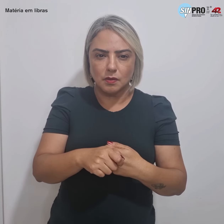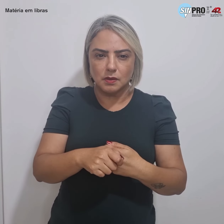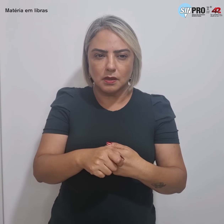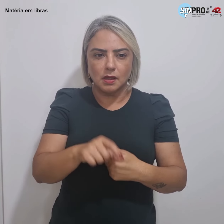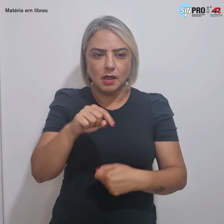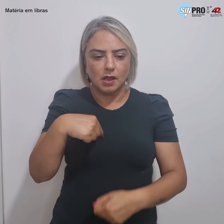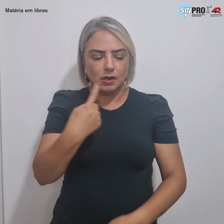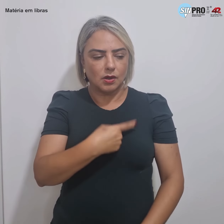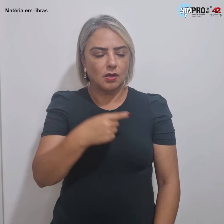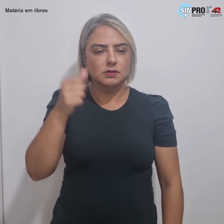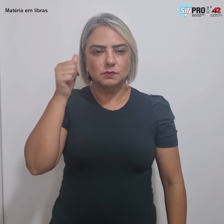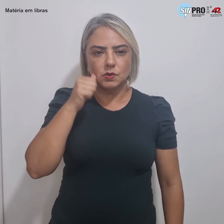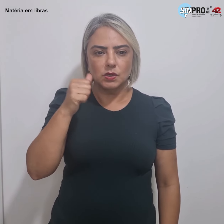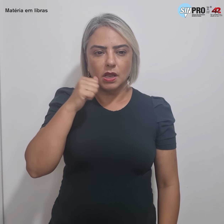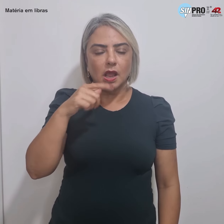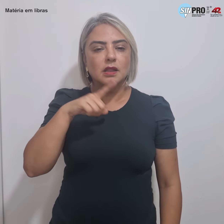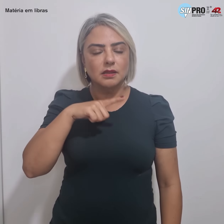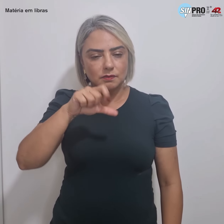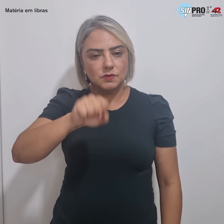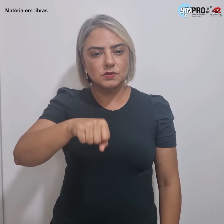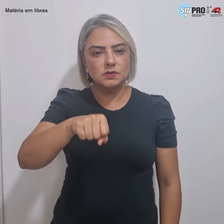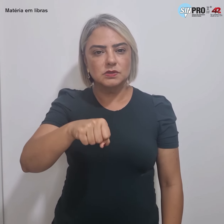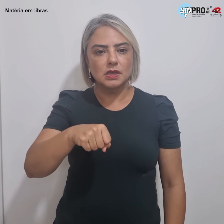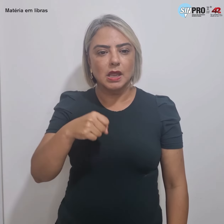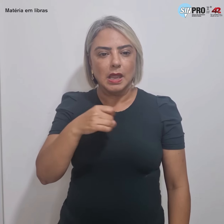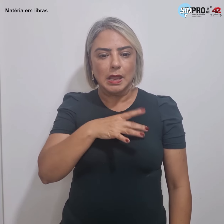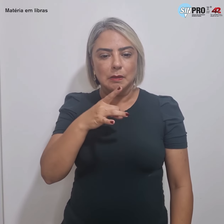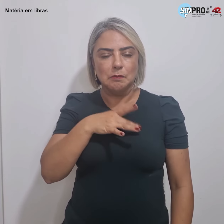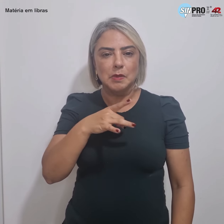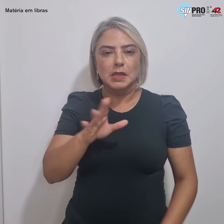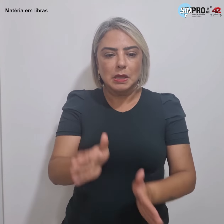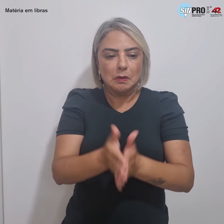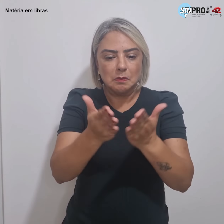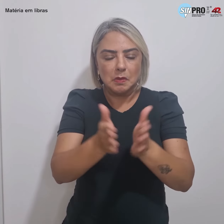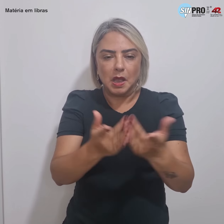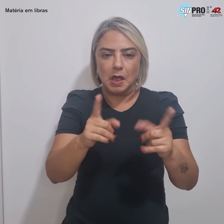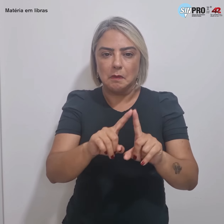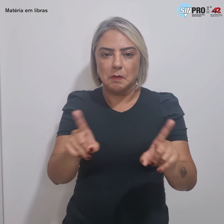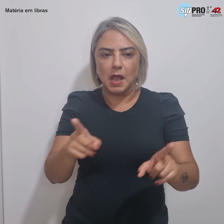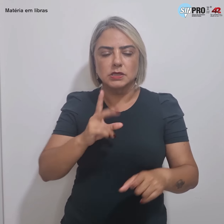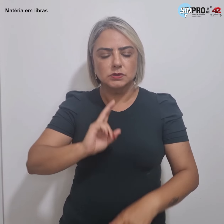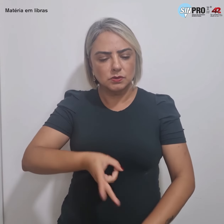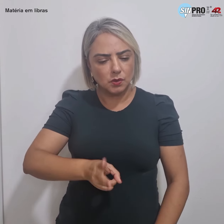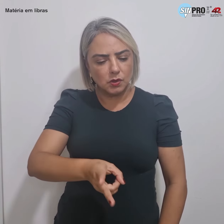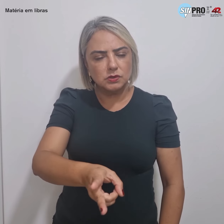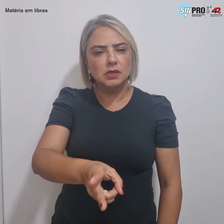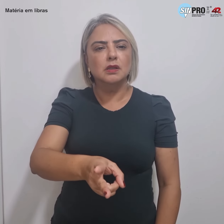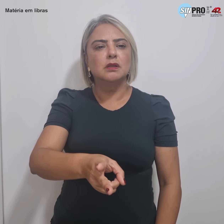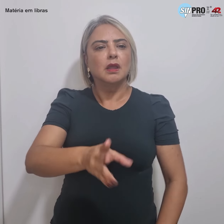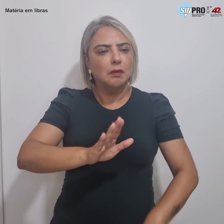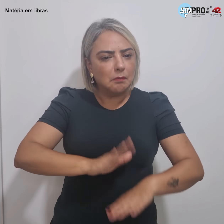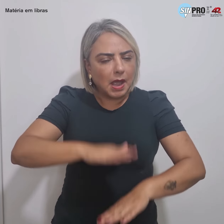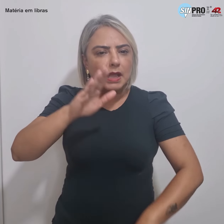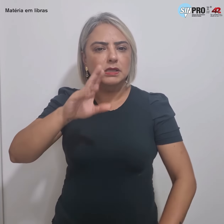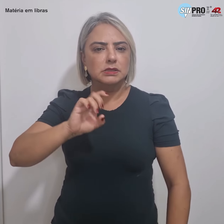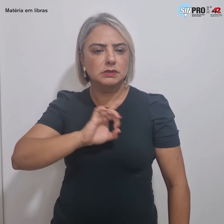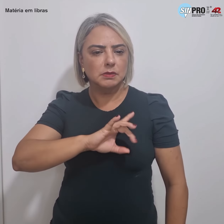nós mulheres temos sim medo da miséria, mas continuamos tendo ainda mais medo da morte